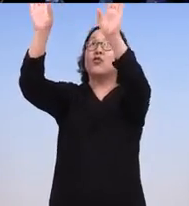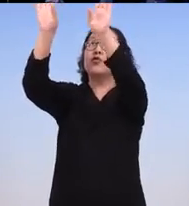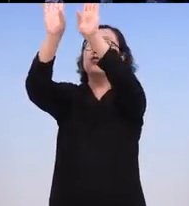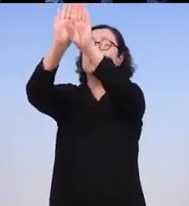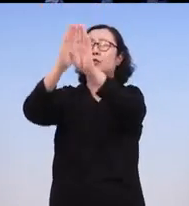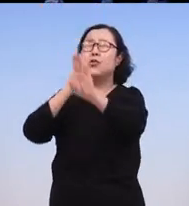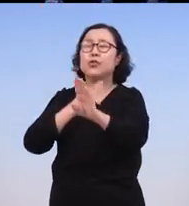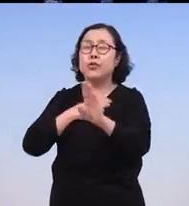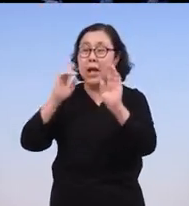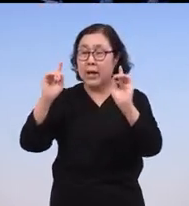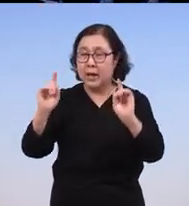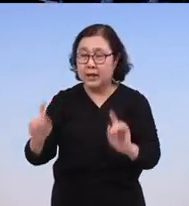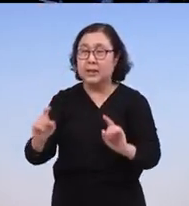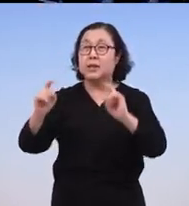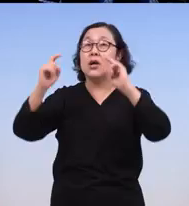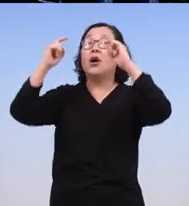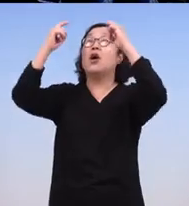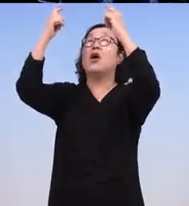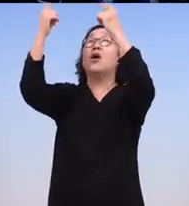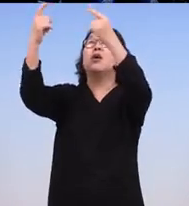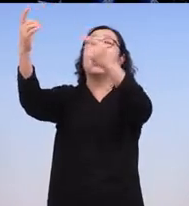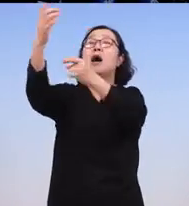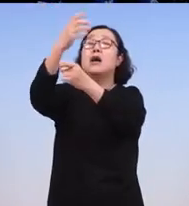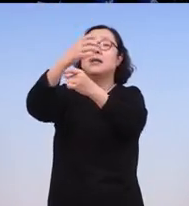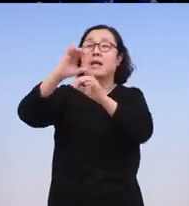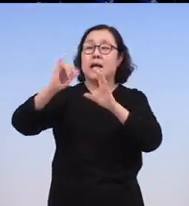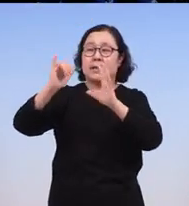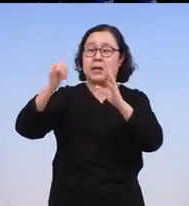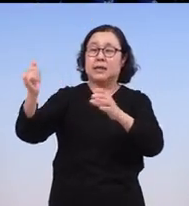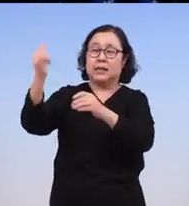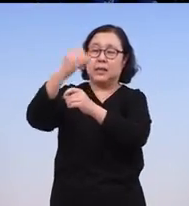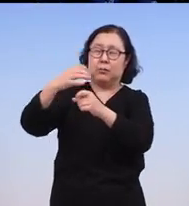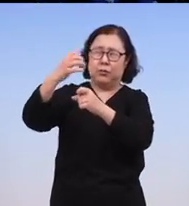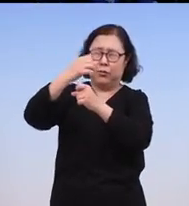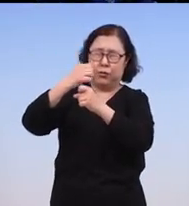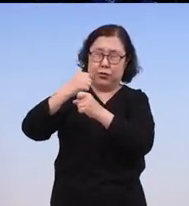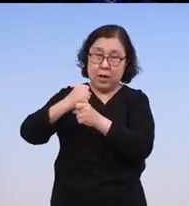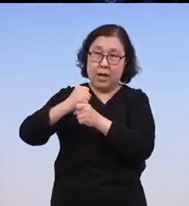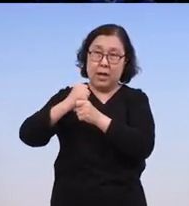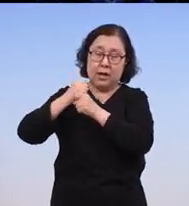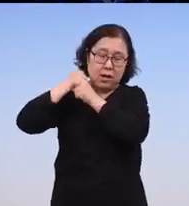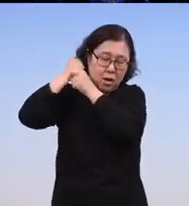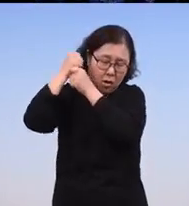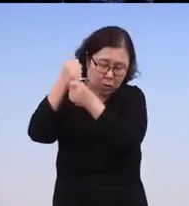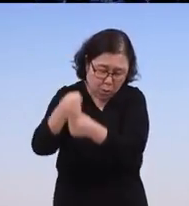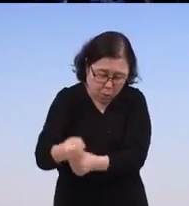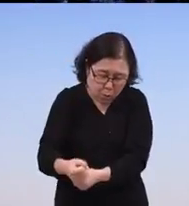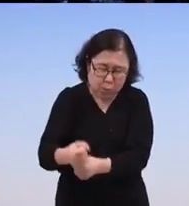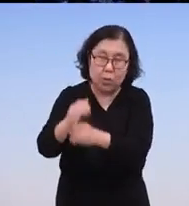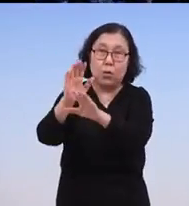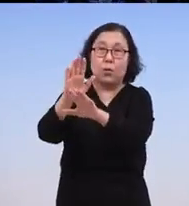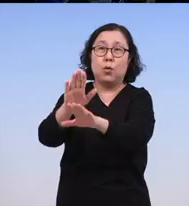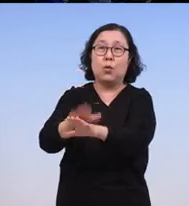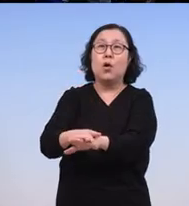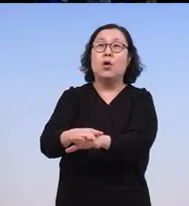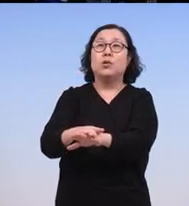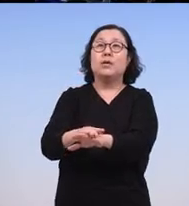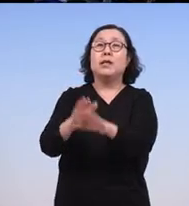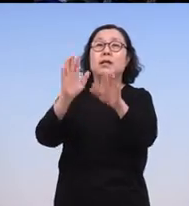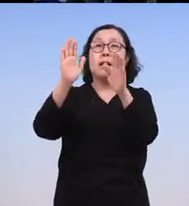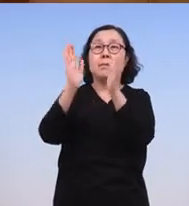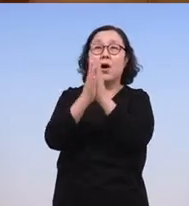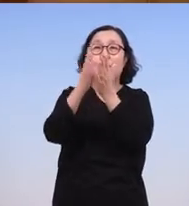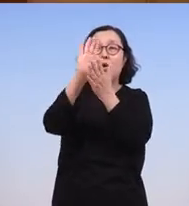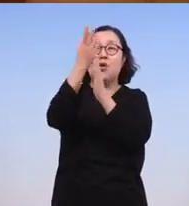나가리. 열린 천문 문 내가 들어가 세상 짐을